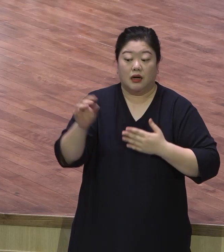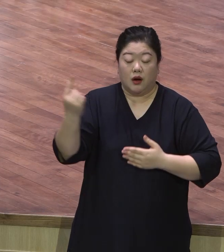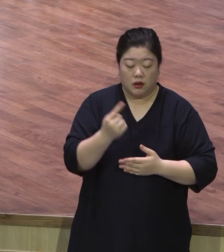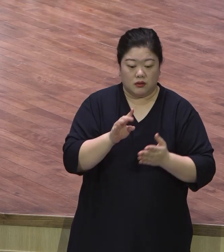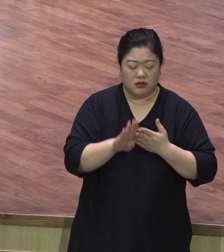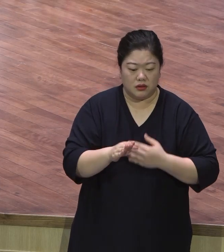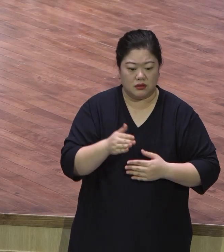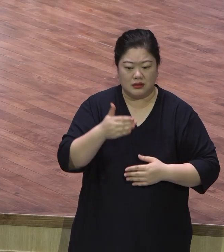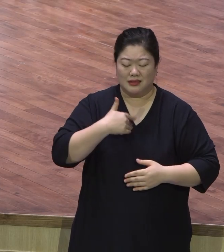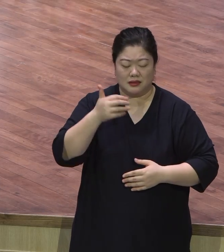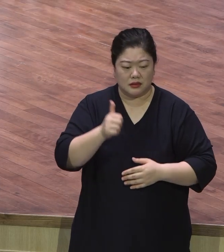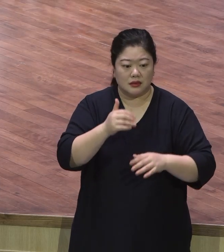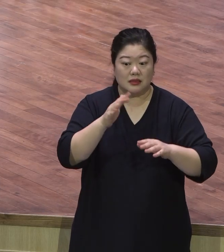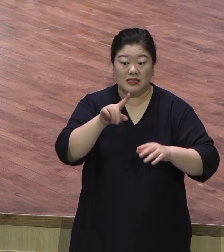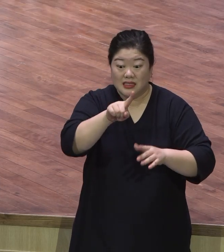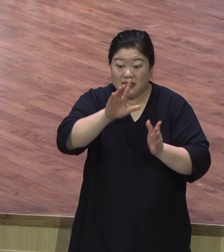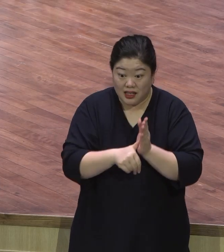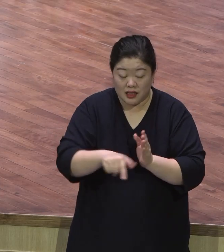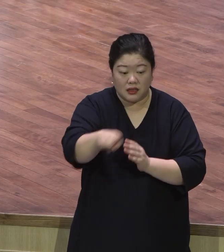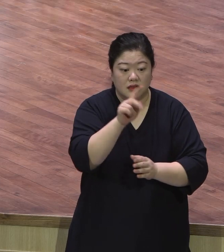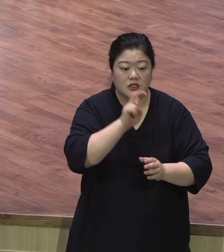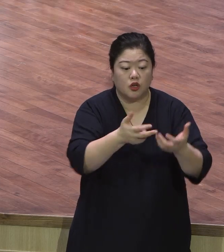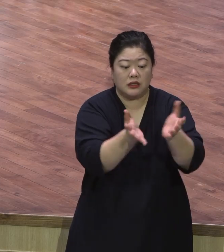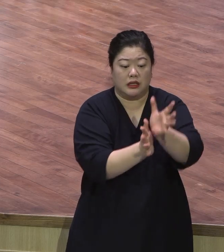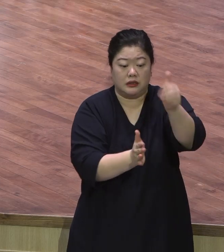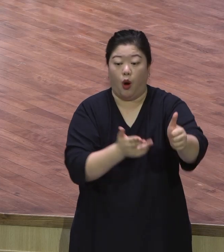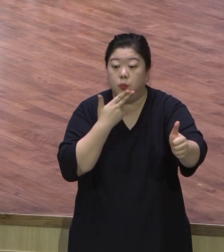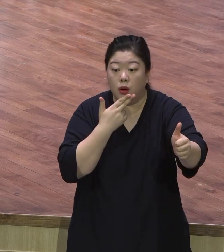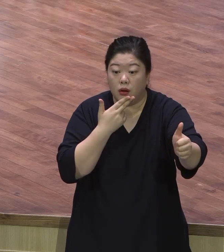없대요 왜 없냐 부담된대요